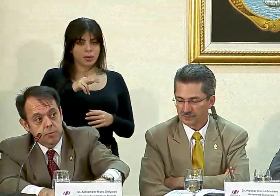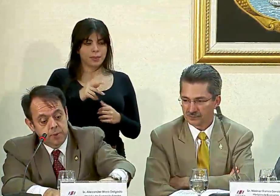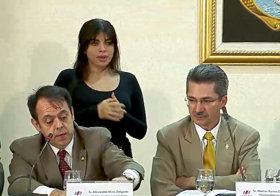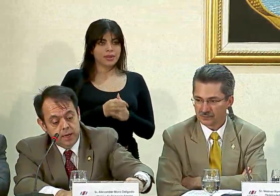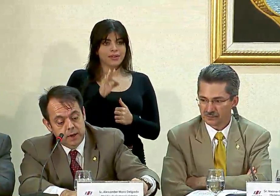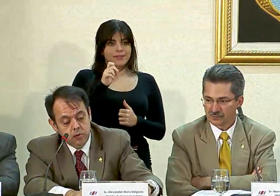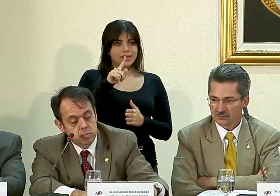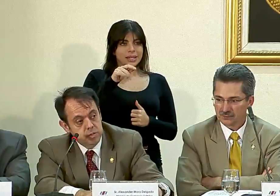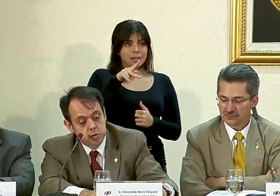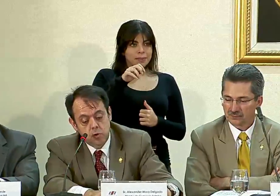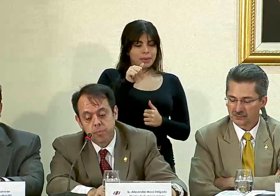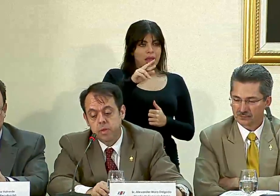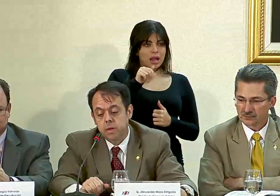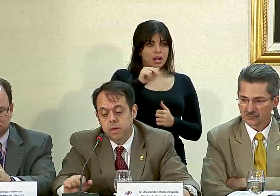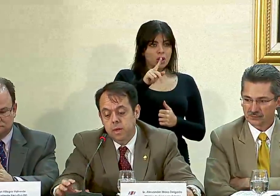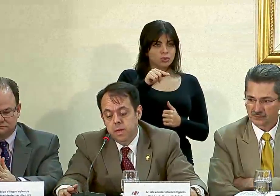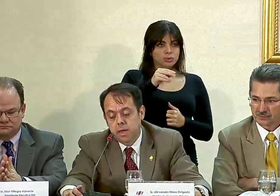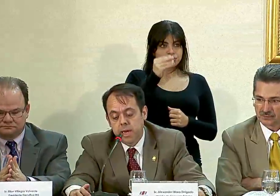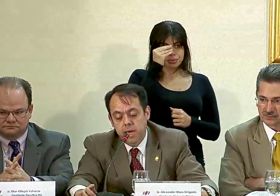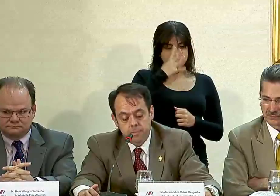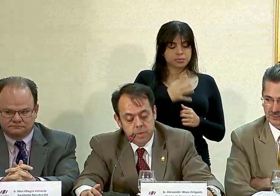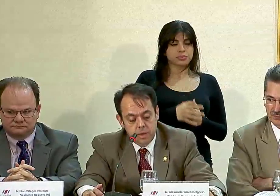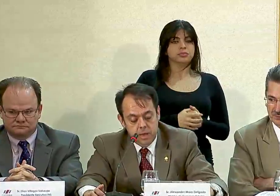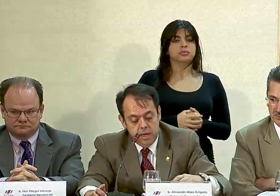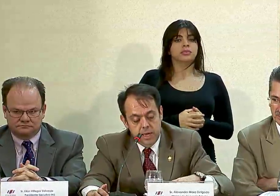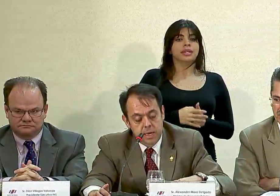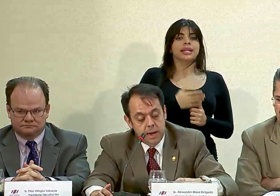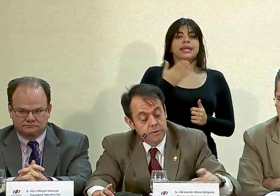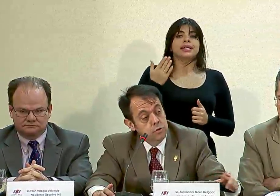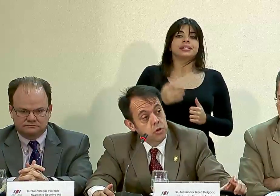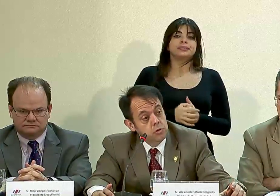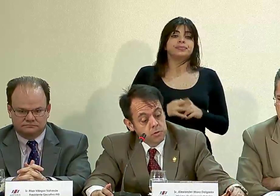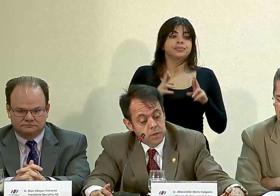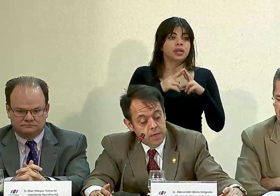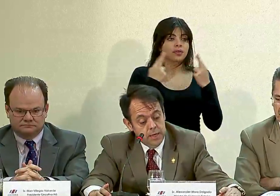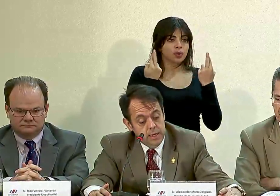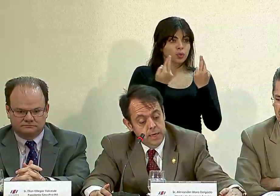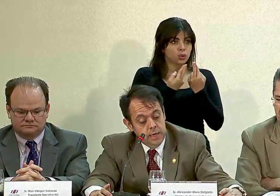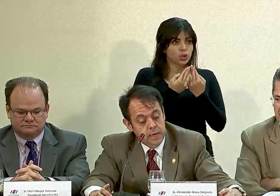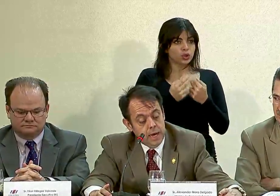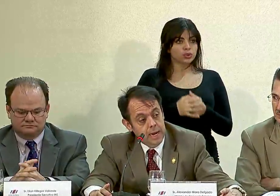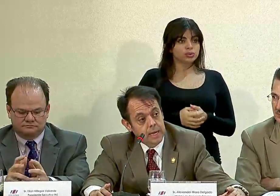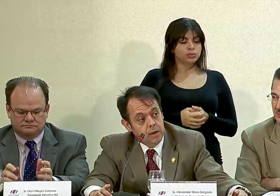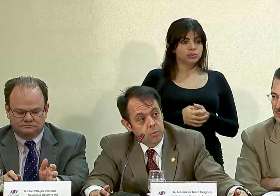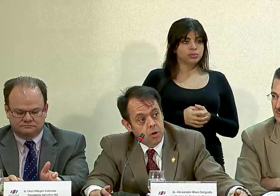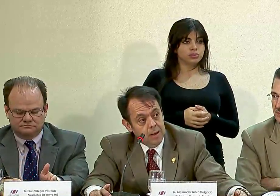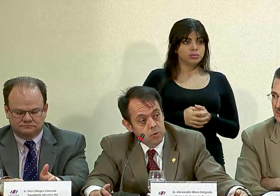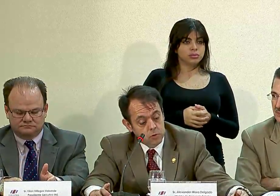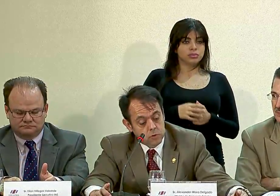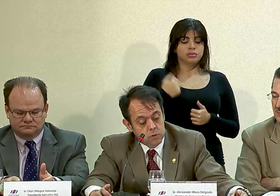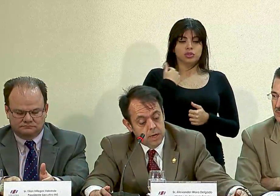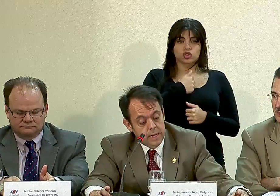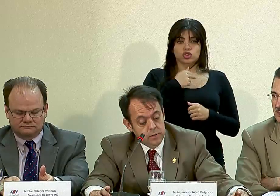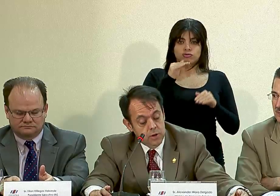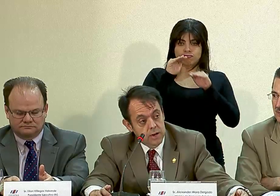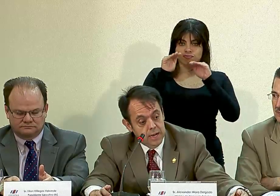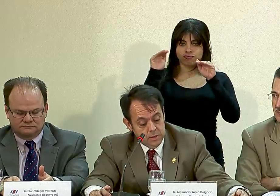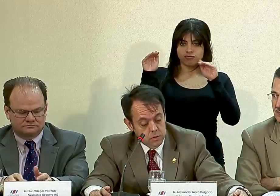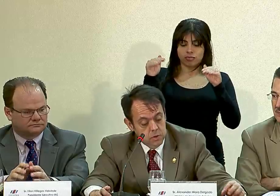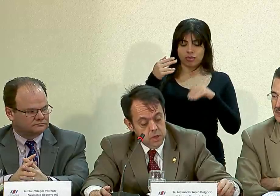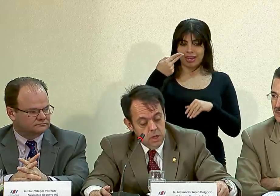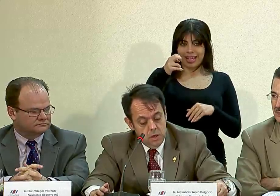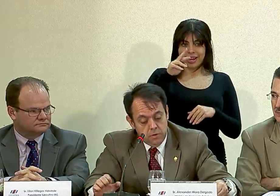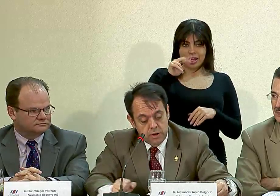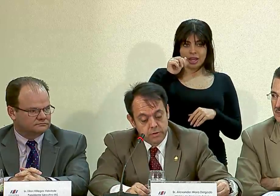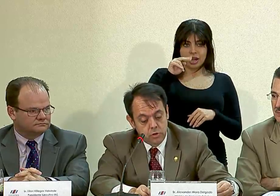don Felipe Arauz mencionó, que la reunión a la que convocamos a don